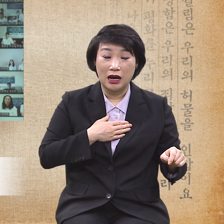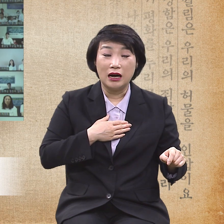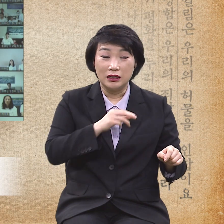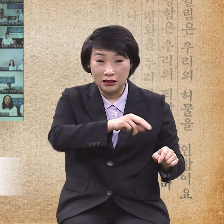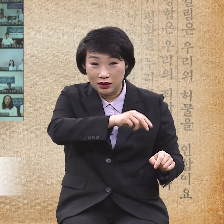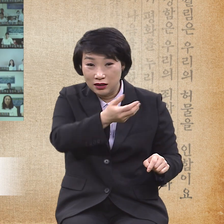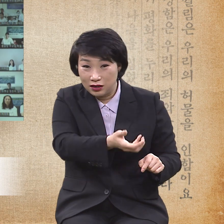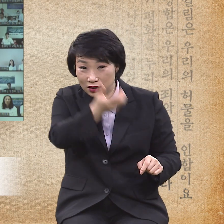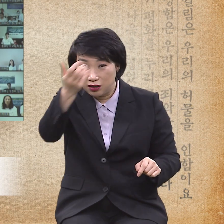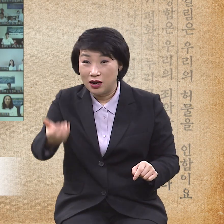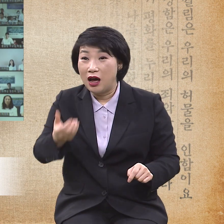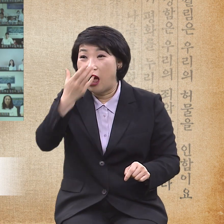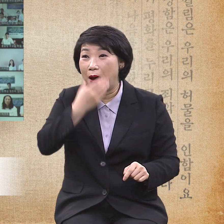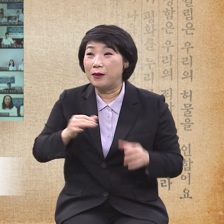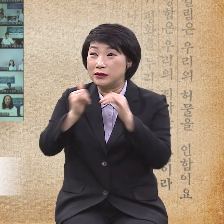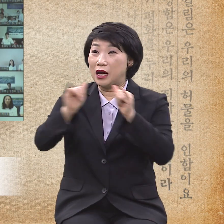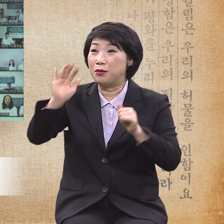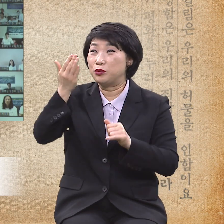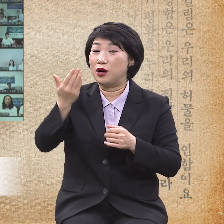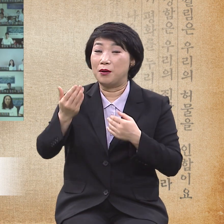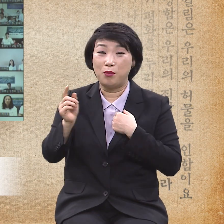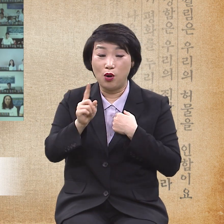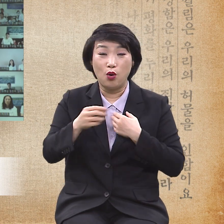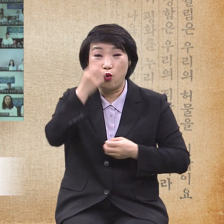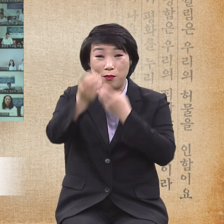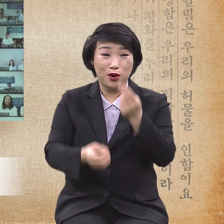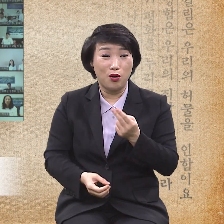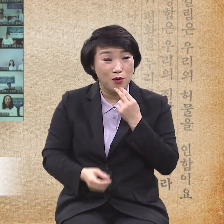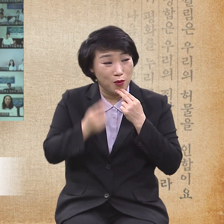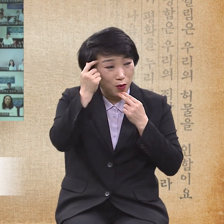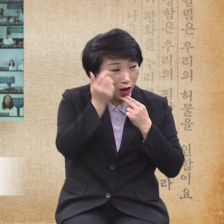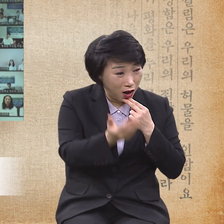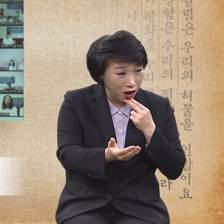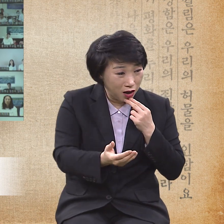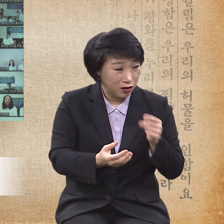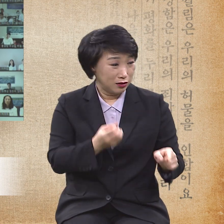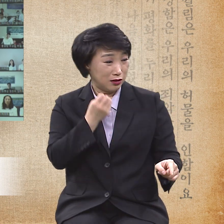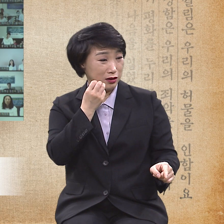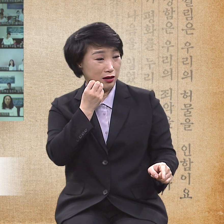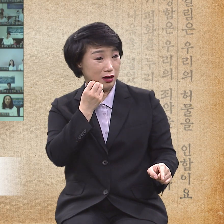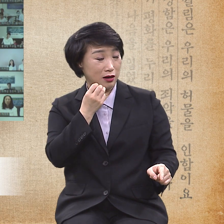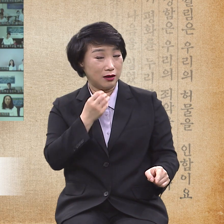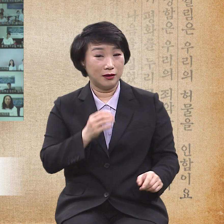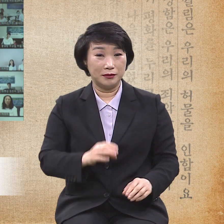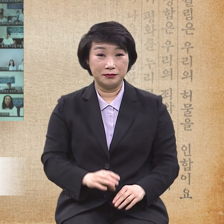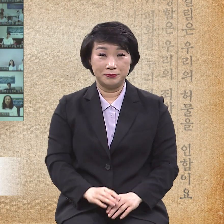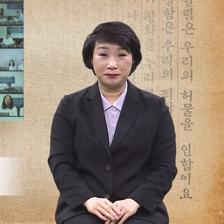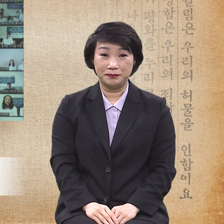행복한 사람이 되었다고는 어떤 고백이 없느냐 그 말이요. 응?